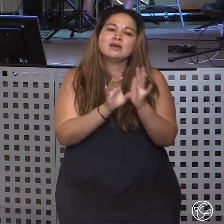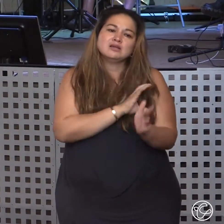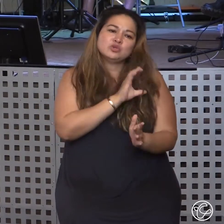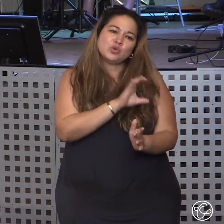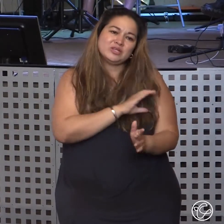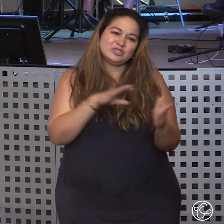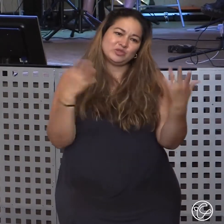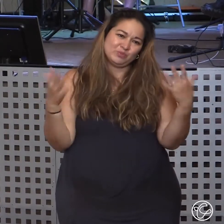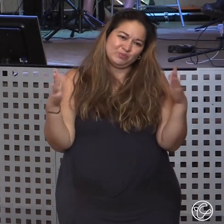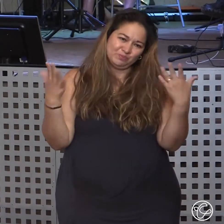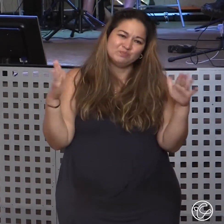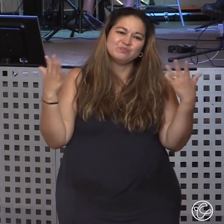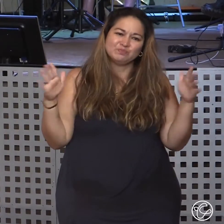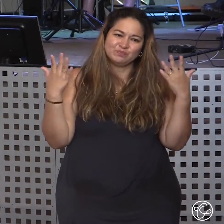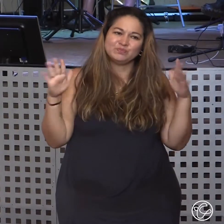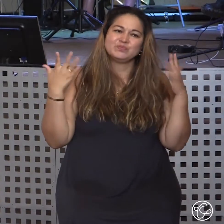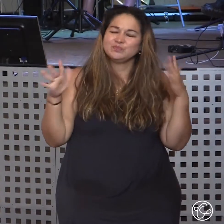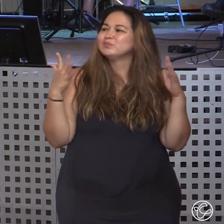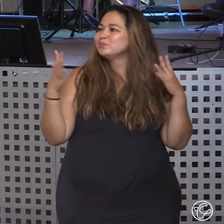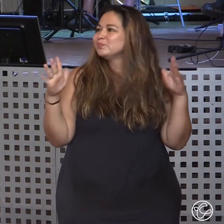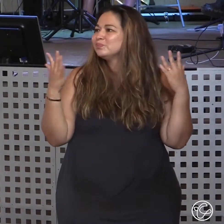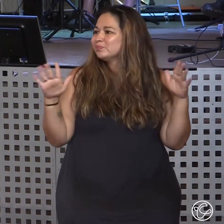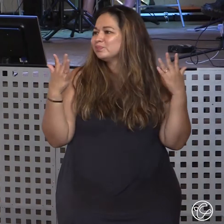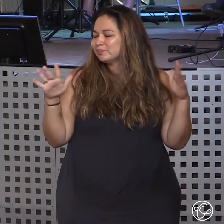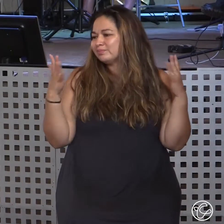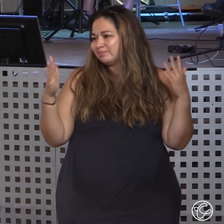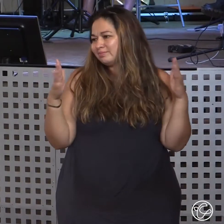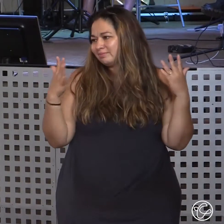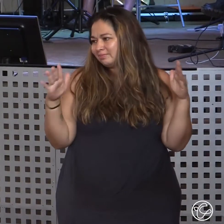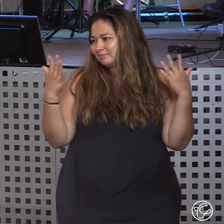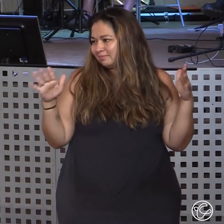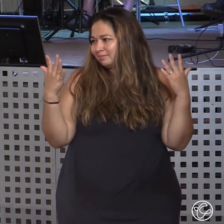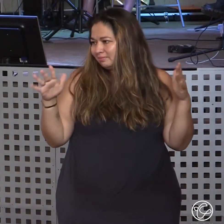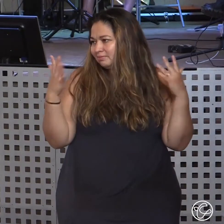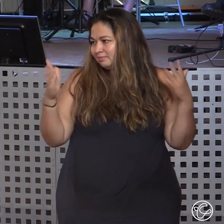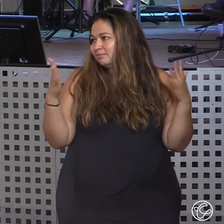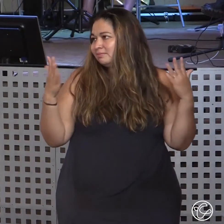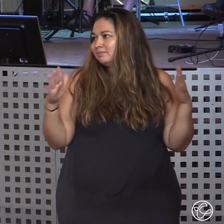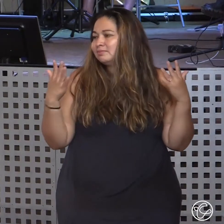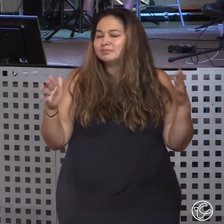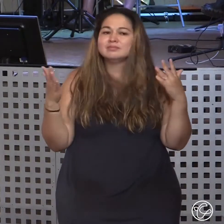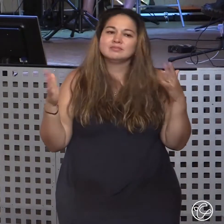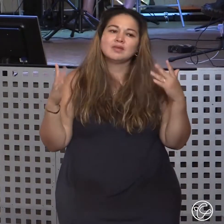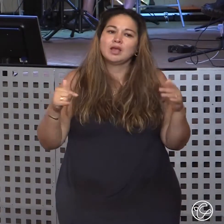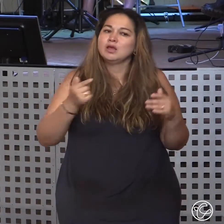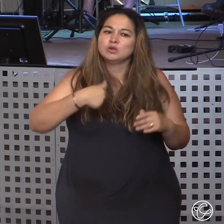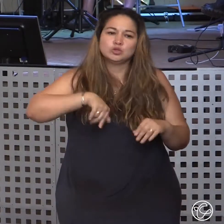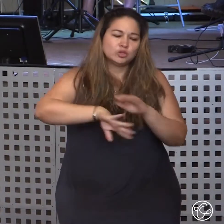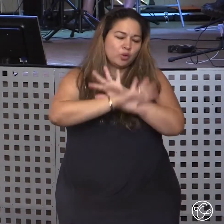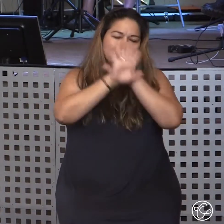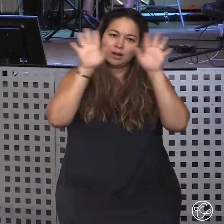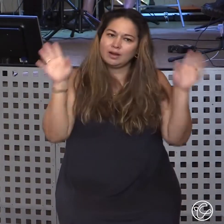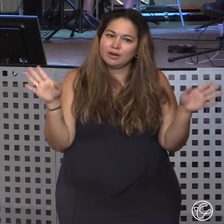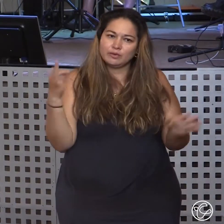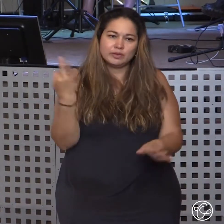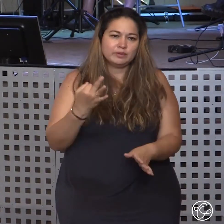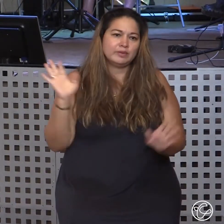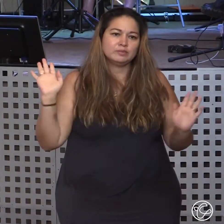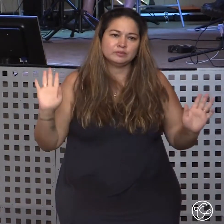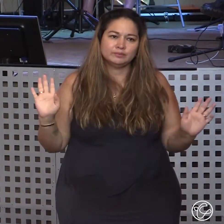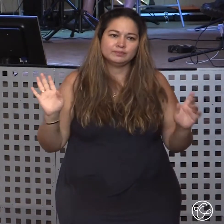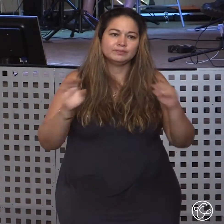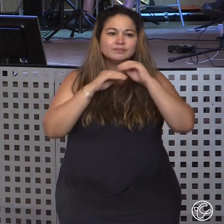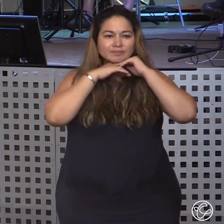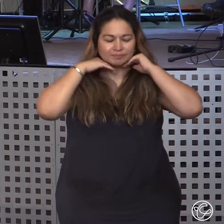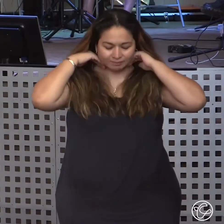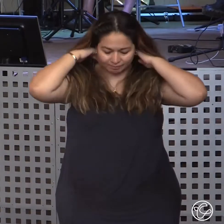de Señores. Eso es importante que lo tengamos claro. Y yo tengo que tenerlo claro, porque mi tendencia,